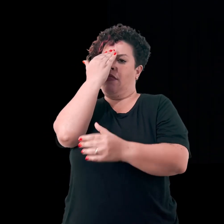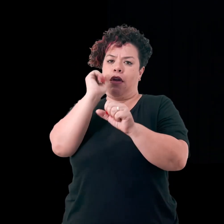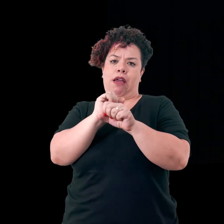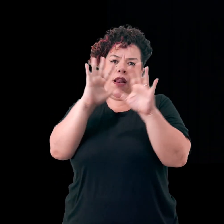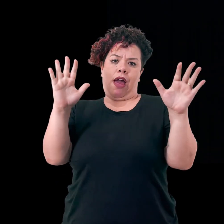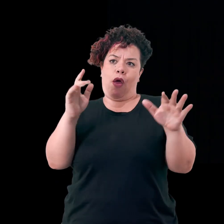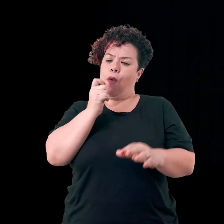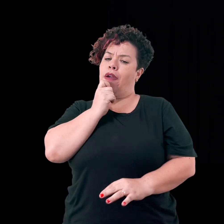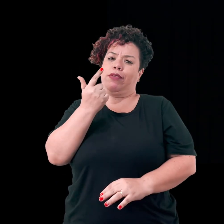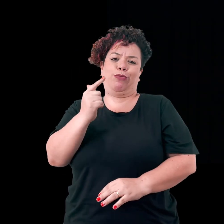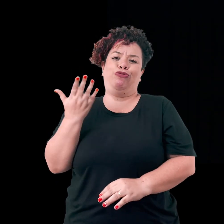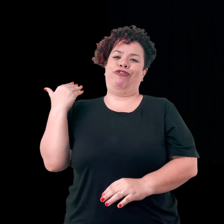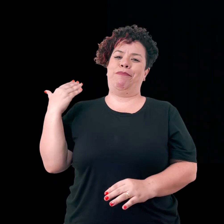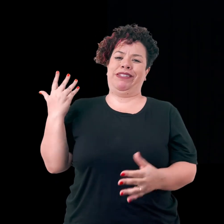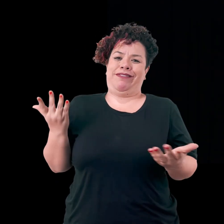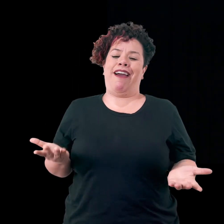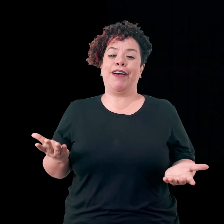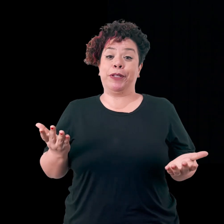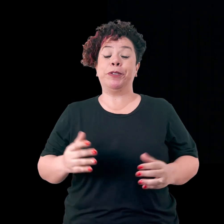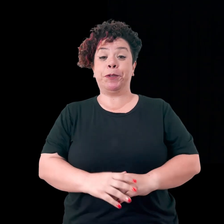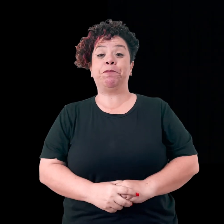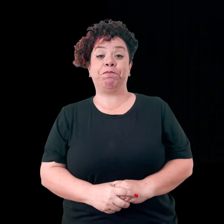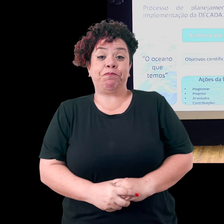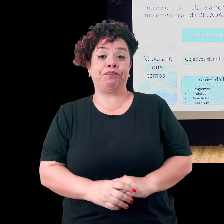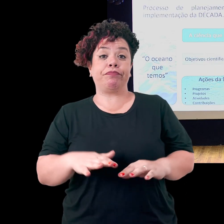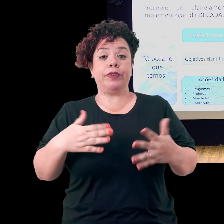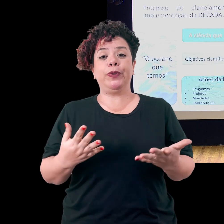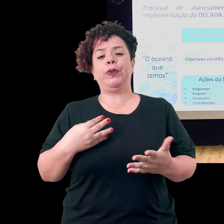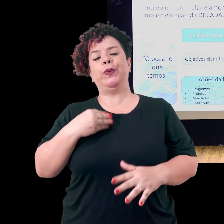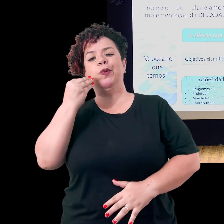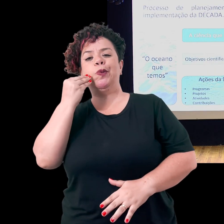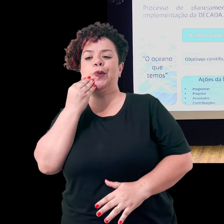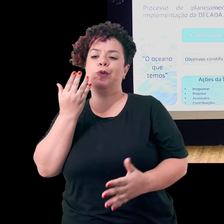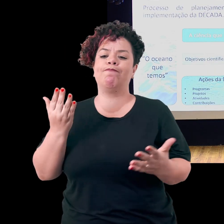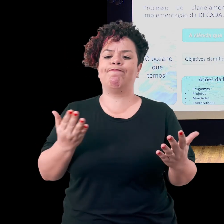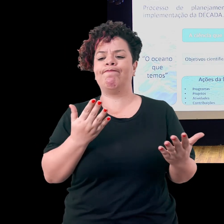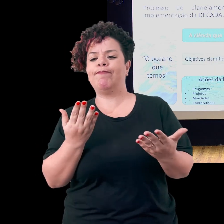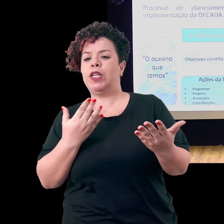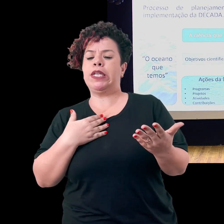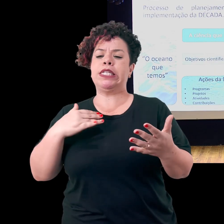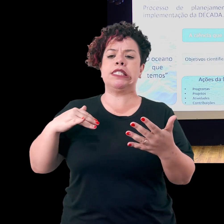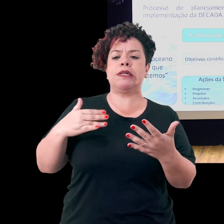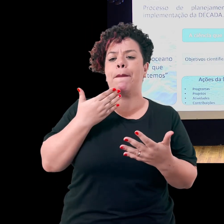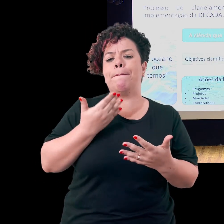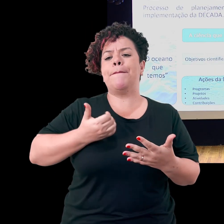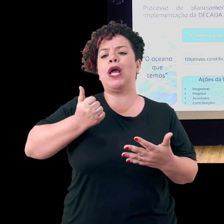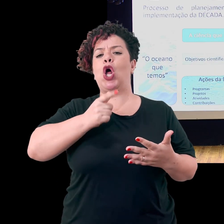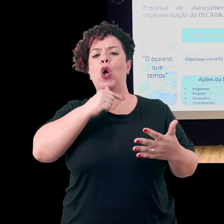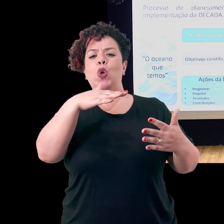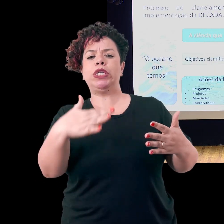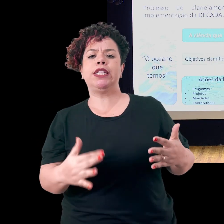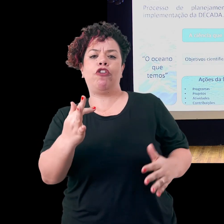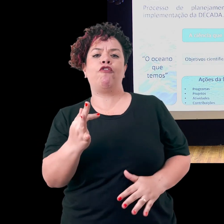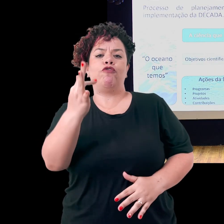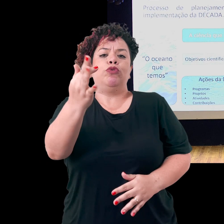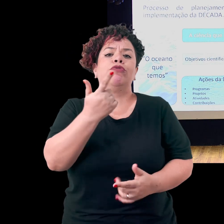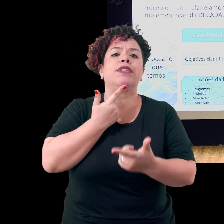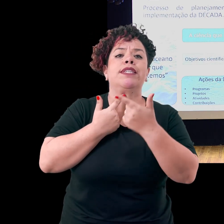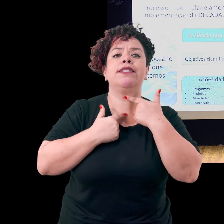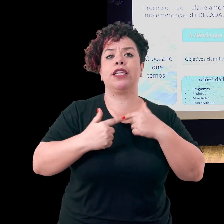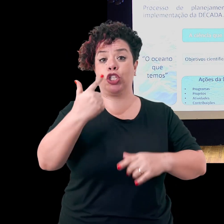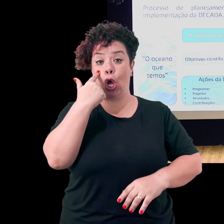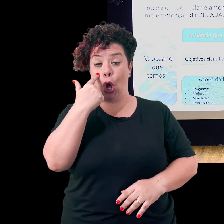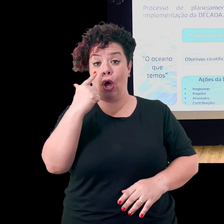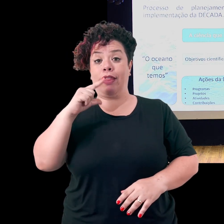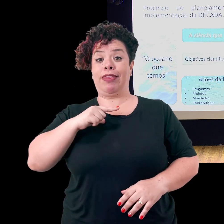A gente não tinha essa clareza no começo, então se buscou identificar o que seria esse oceano do futuro, o oceano que a gente quer.